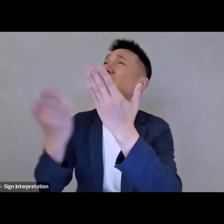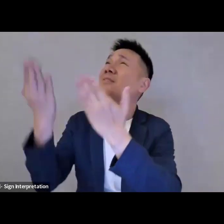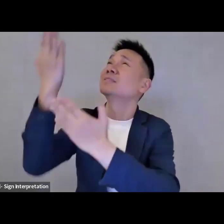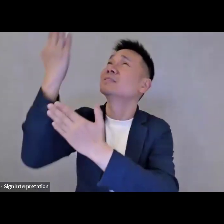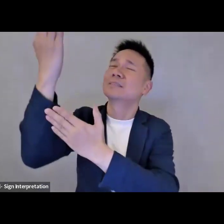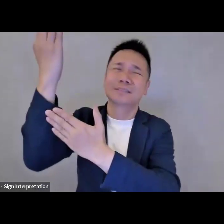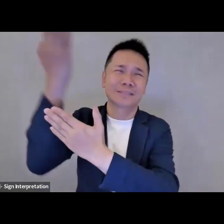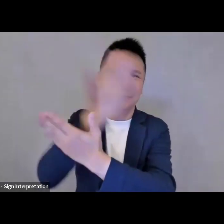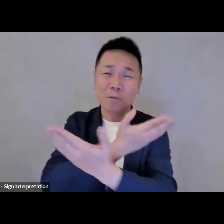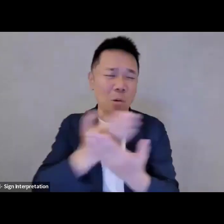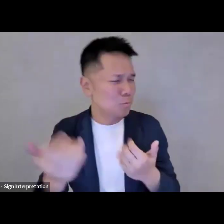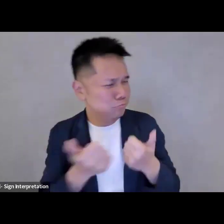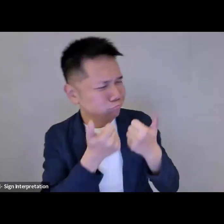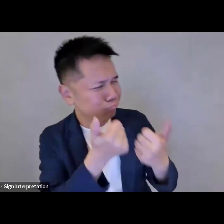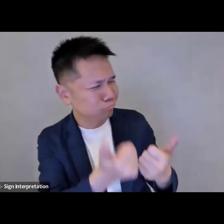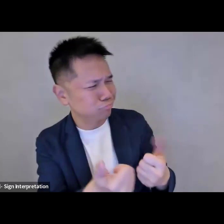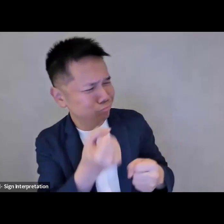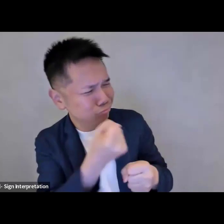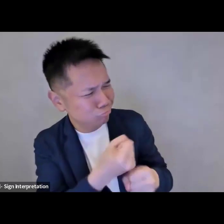地方，